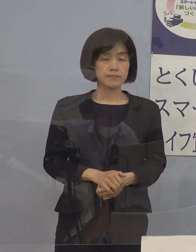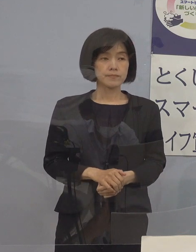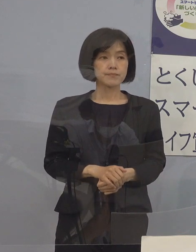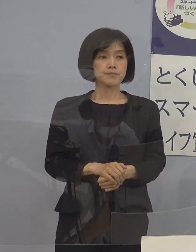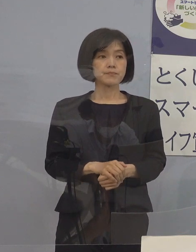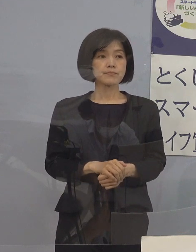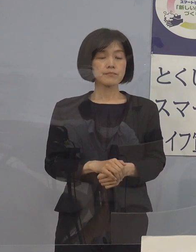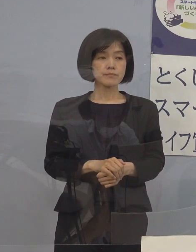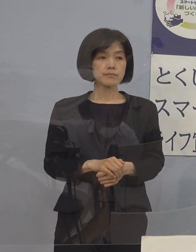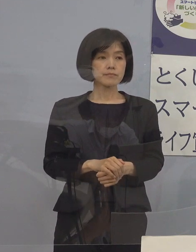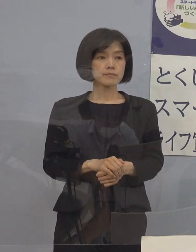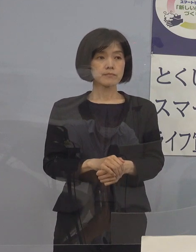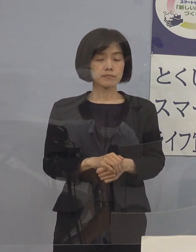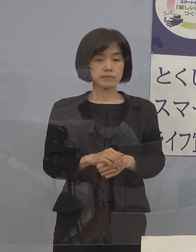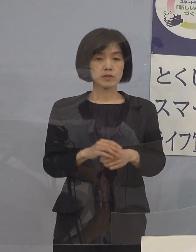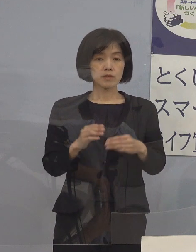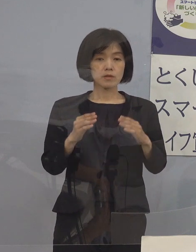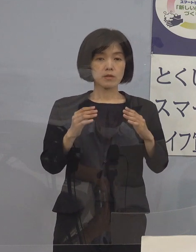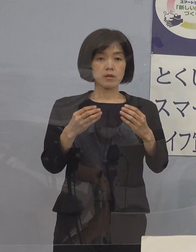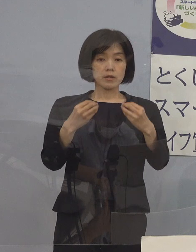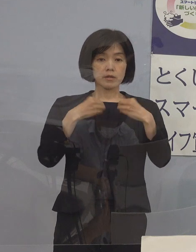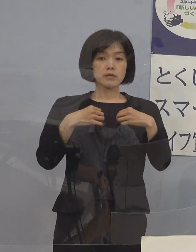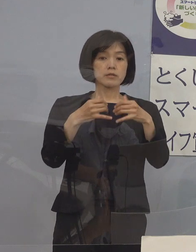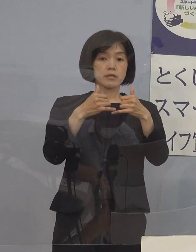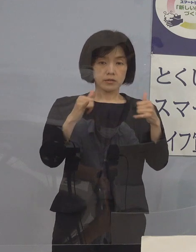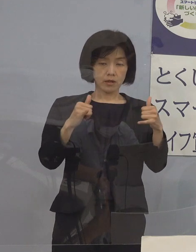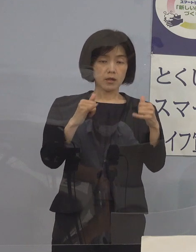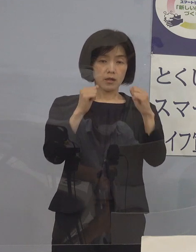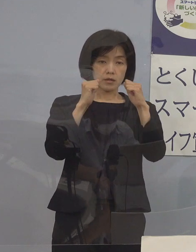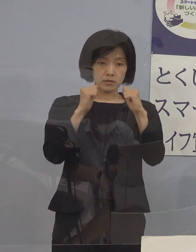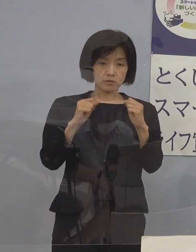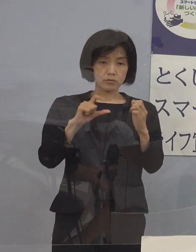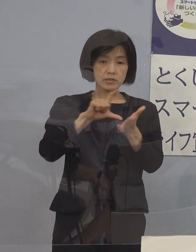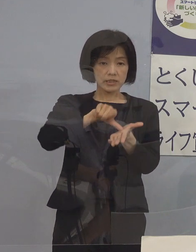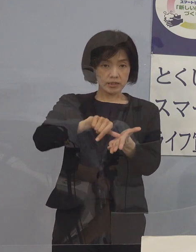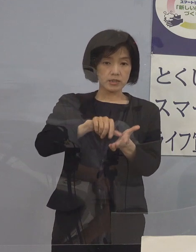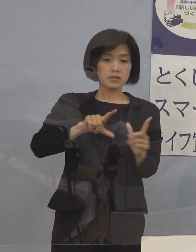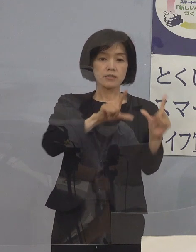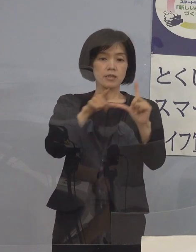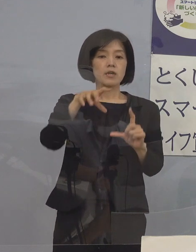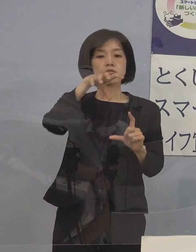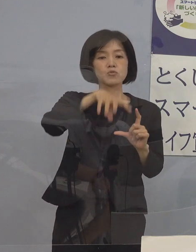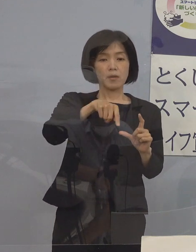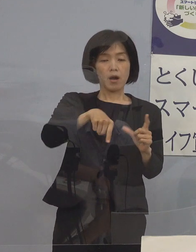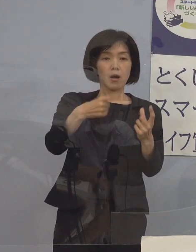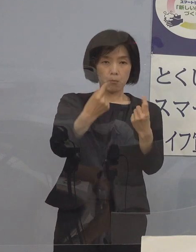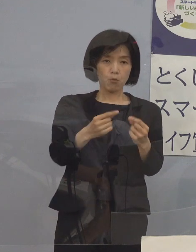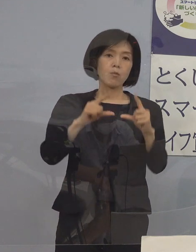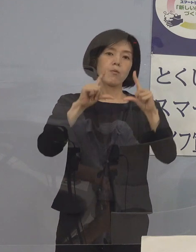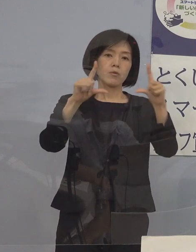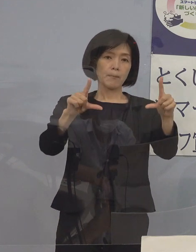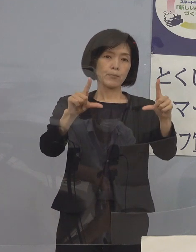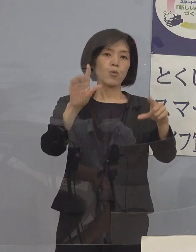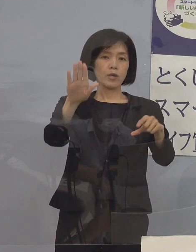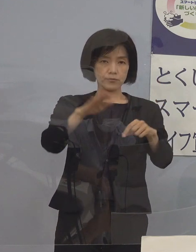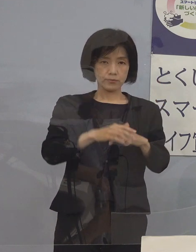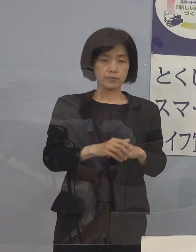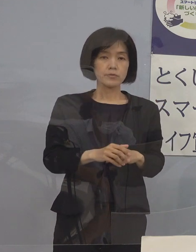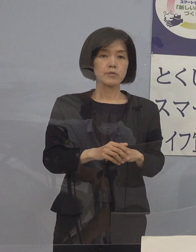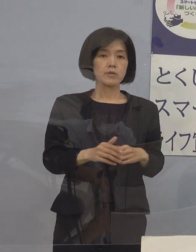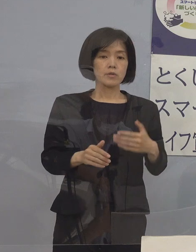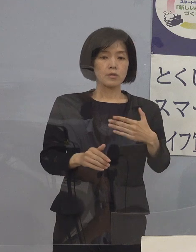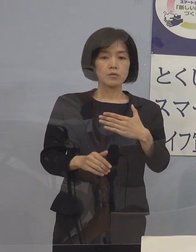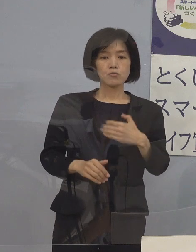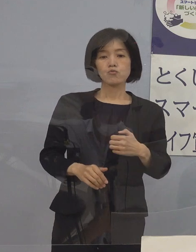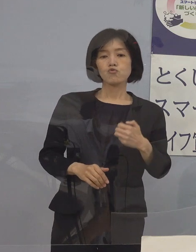衛生上の観点からお住まいの市町村名、こちらを公表をさせていただきます。まず